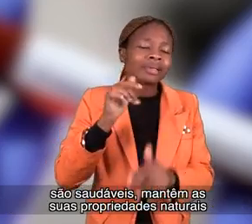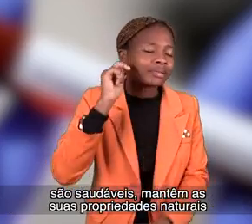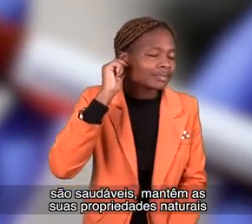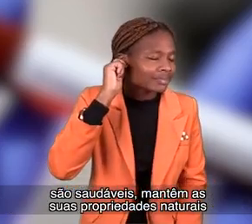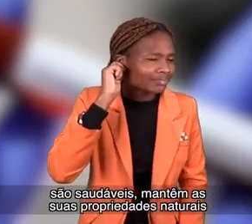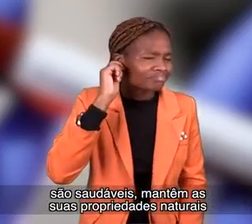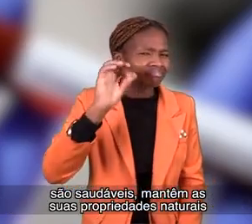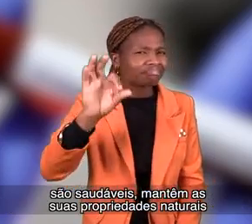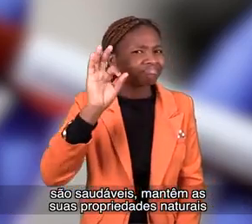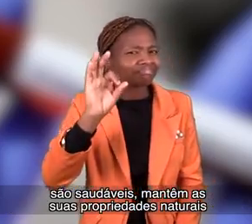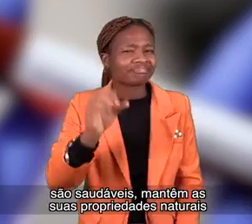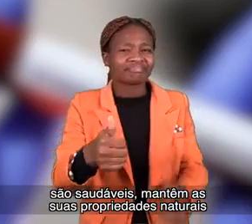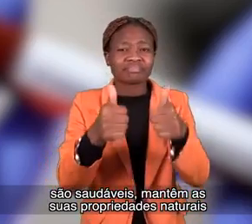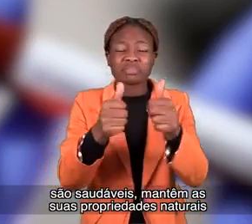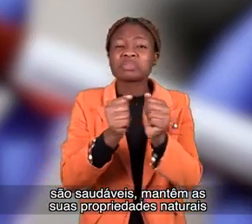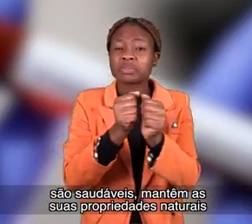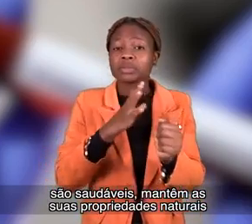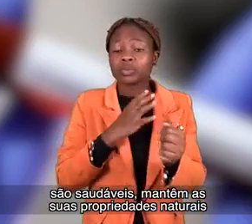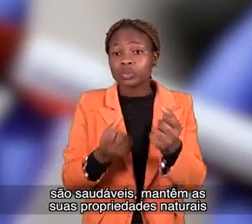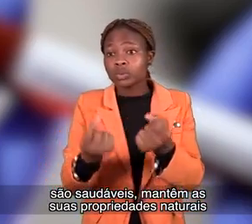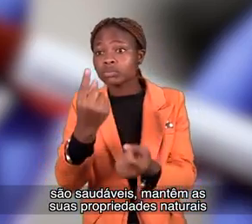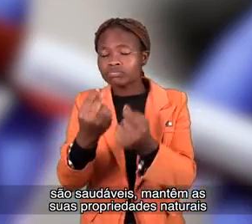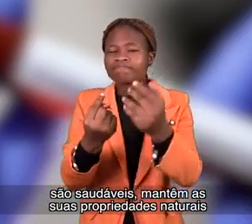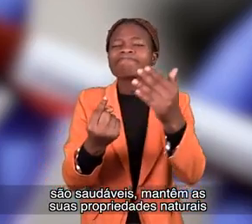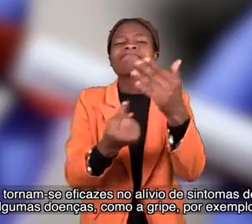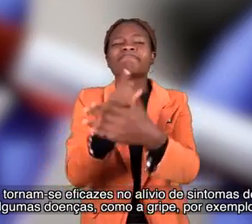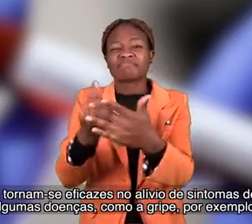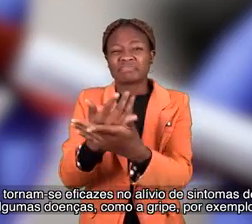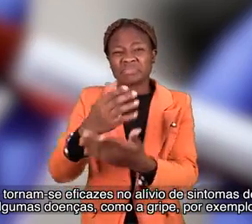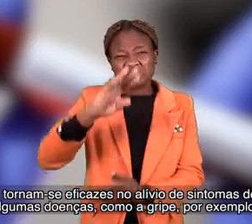são saudáveis, mantêm as suas propriedades naturais e tornam-se